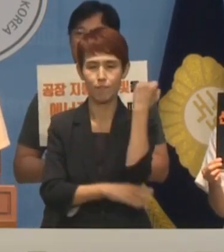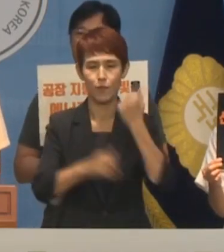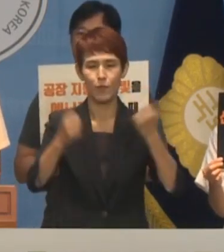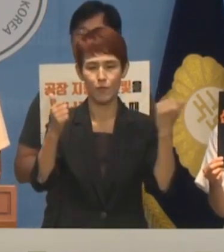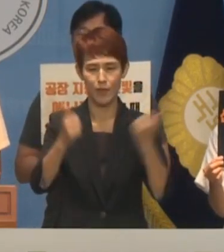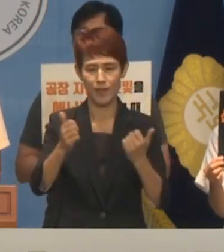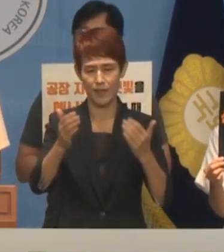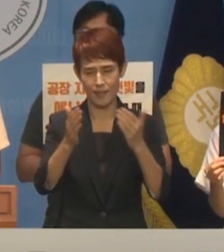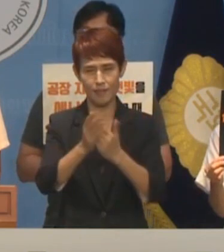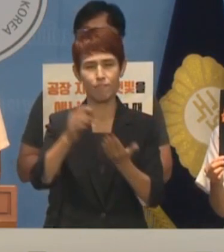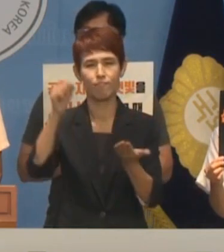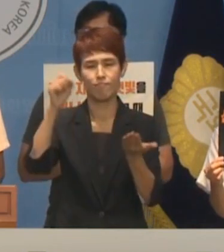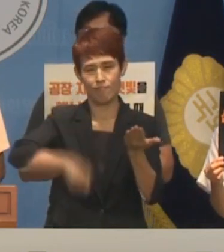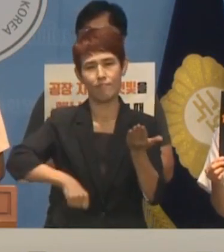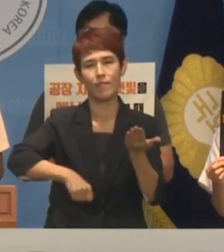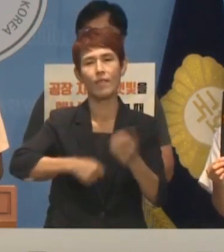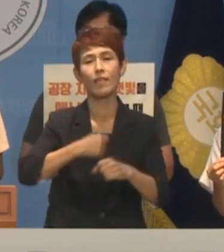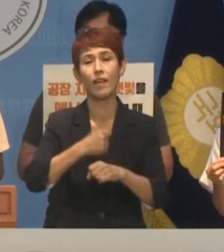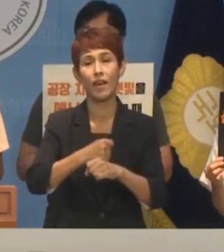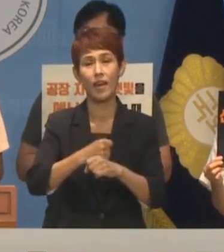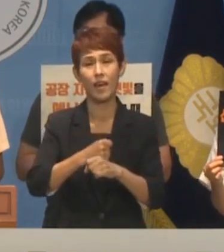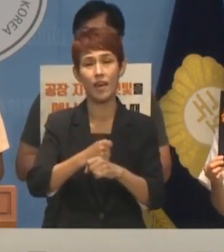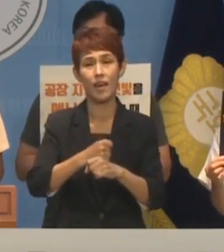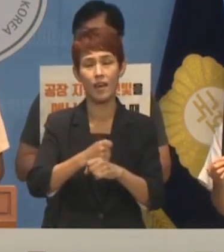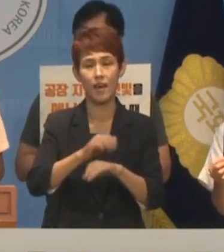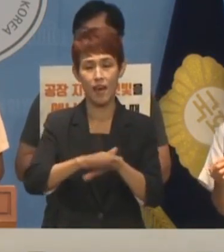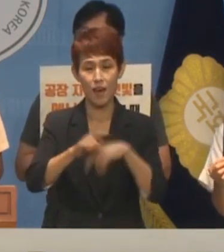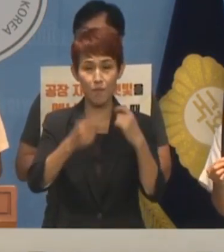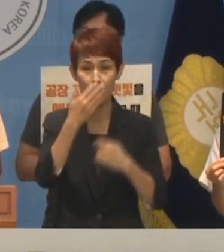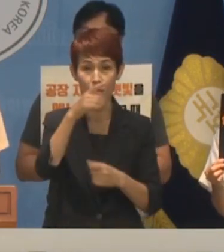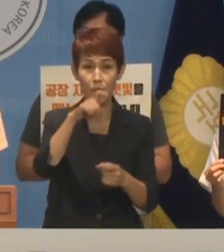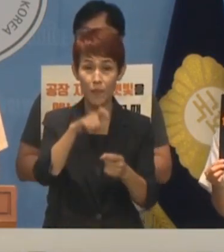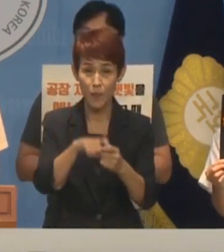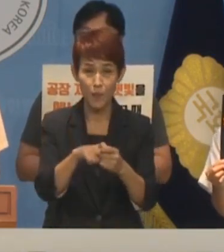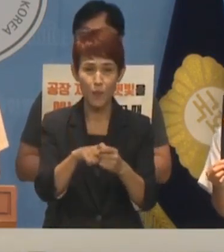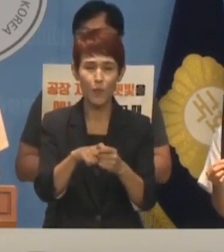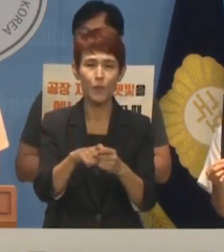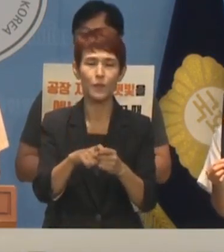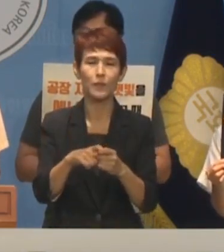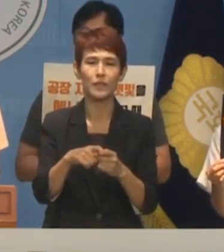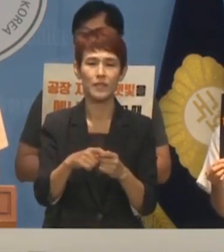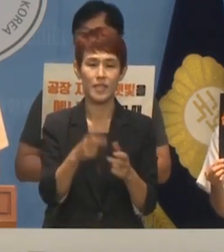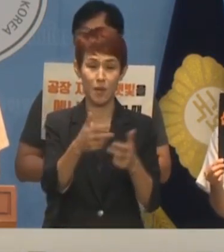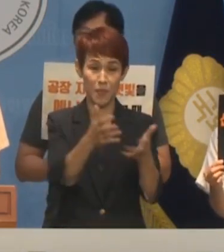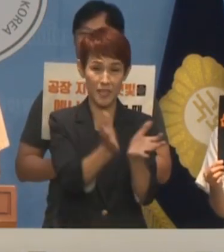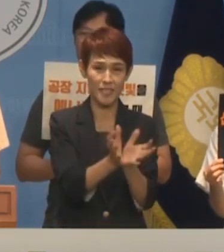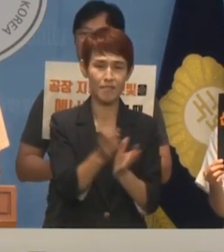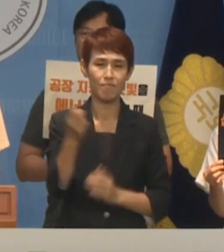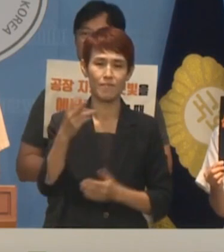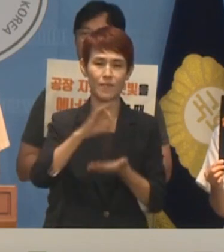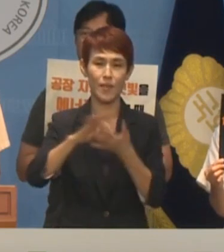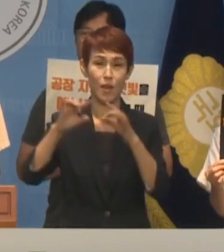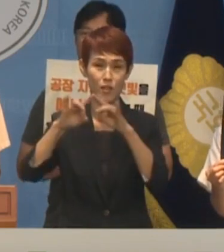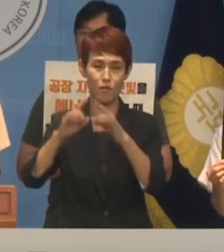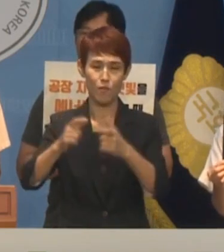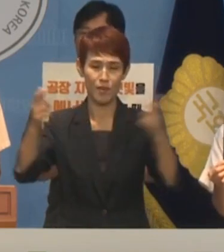통과되고 시행이 되어서 우리 산업단지 재생에너지 확대에 큰 역할을 하기를 기대해 봅니다.